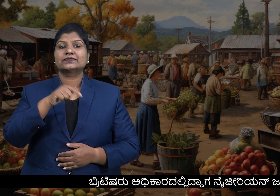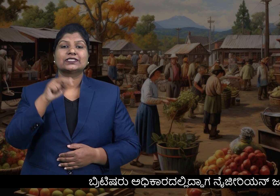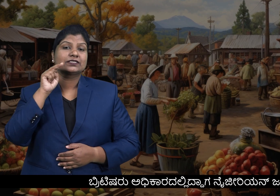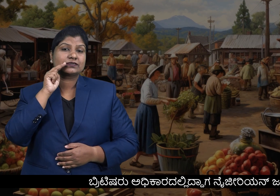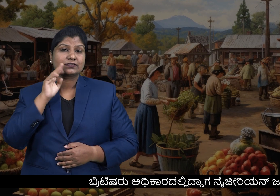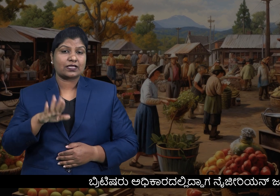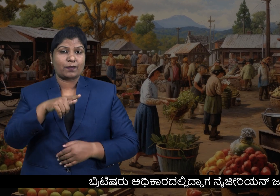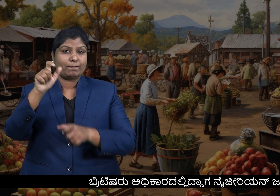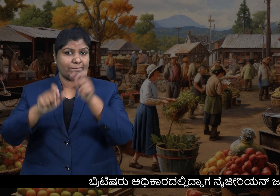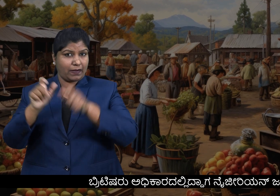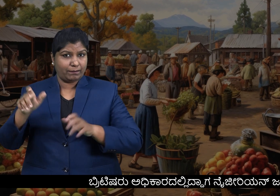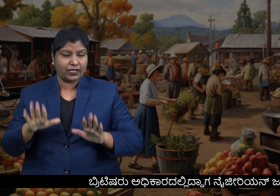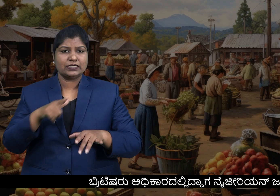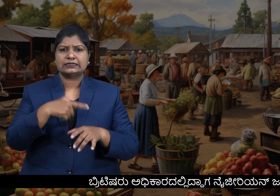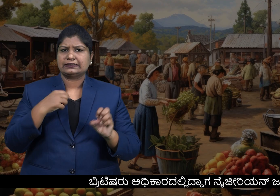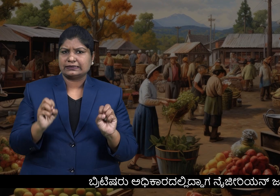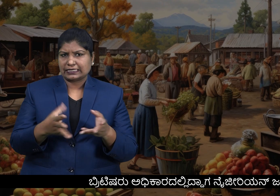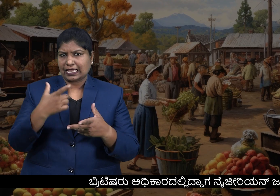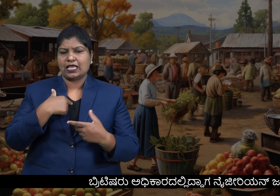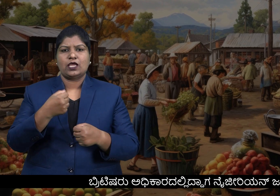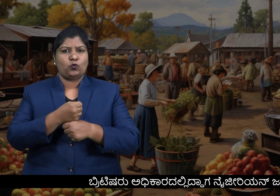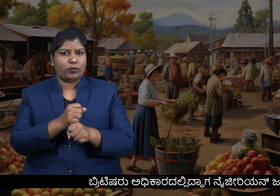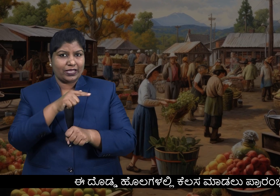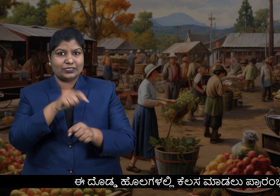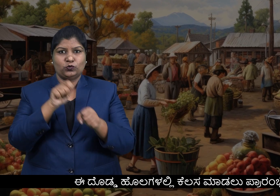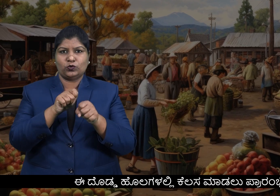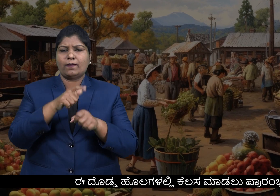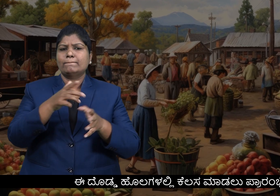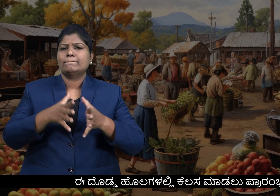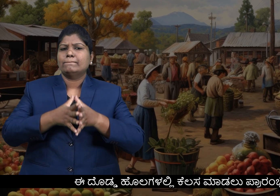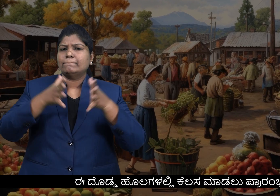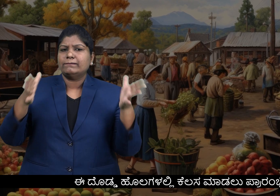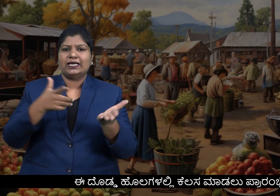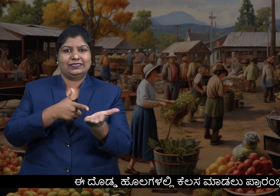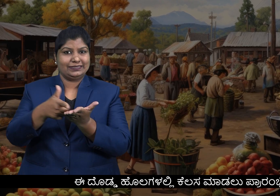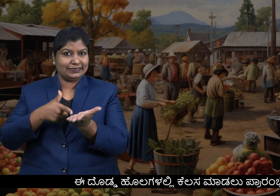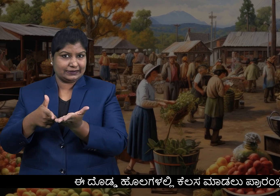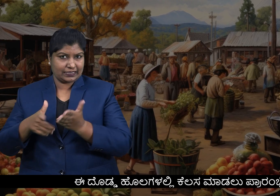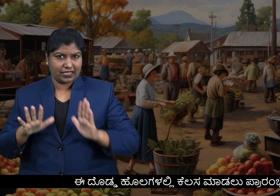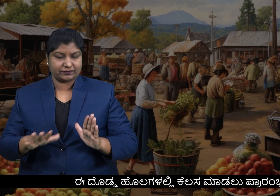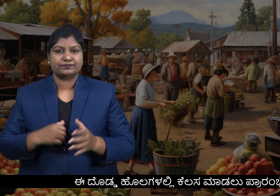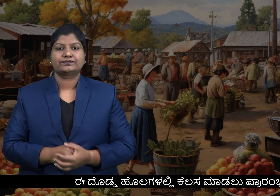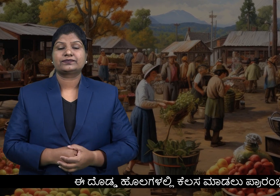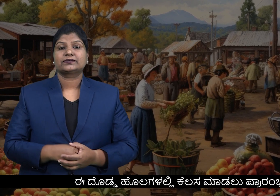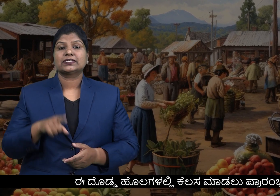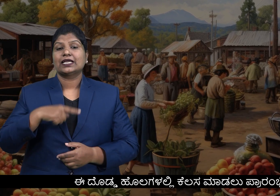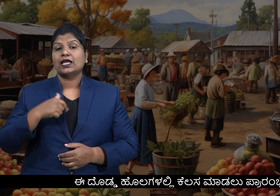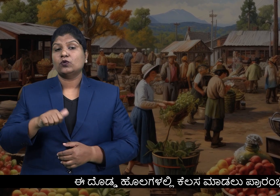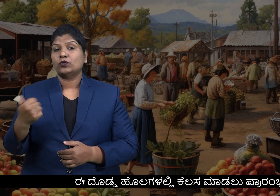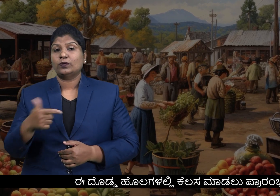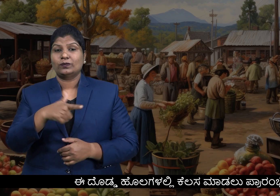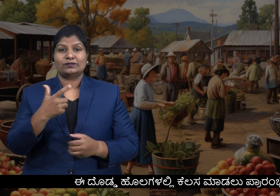ಬ್ರಿಟಿಷರು ಅಧಿಕಾರದಲ್ಲಿದ್ದಾಗ ನೈಜೀರಿಯನ್ ಜನರು ಈ ದೊಡ್ಡ ಹೊಲಗಳಲ್ಲಿ ಕೆಲಸ ಮಾಡಲು ಪ್ರಾರಂಭಿಸಿದರು.